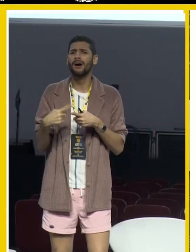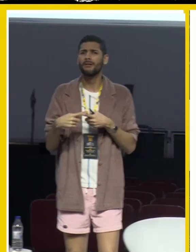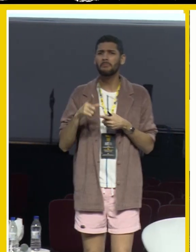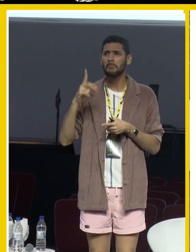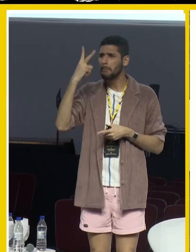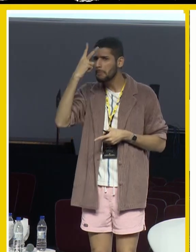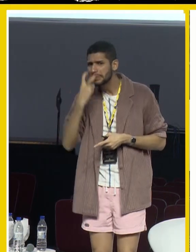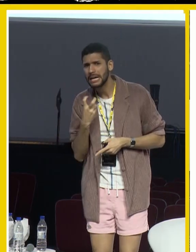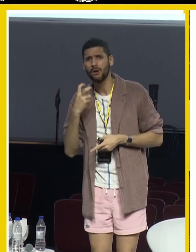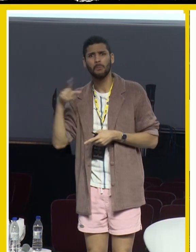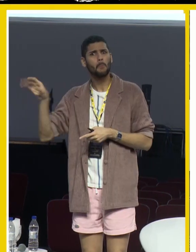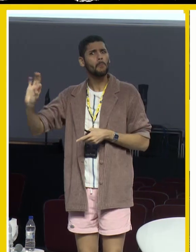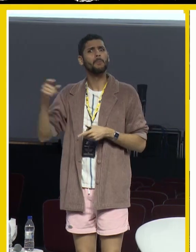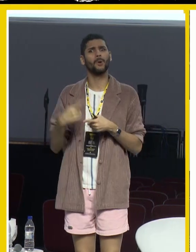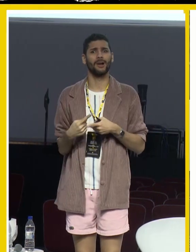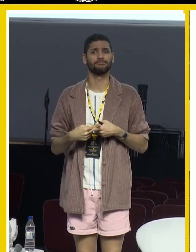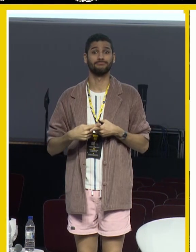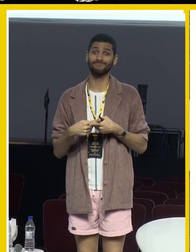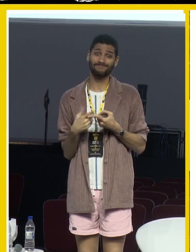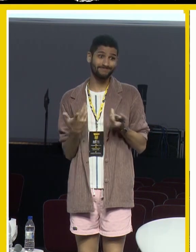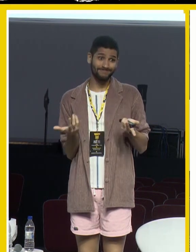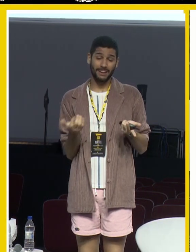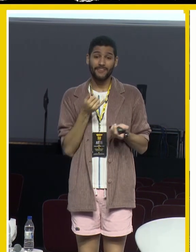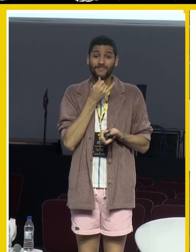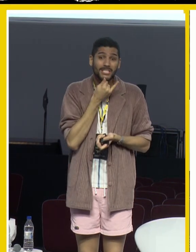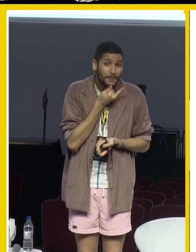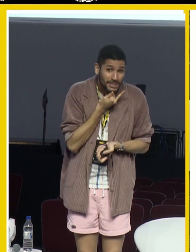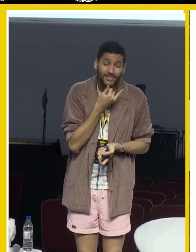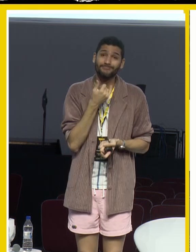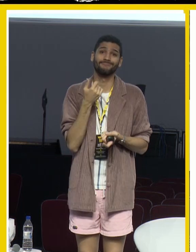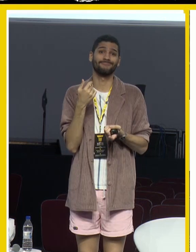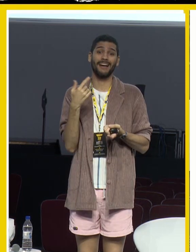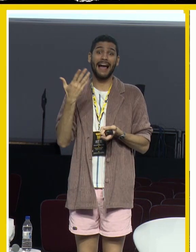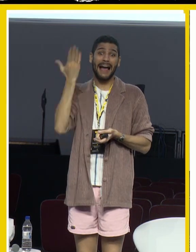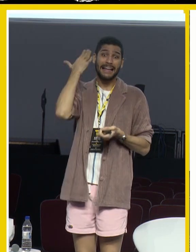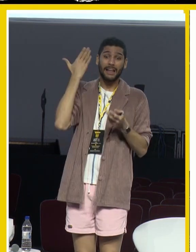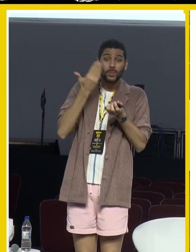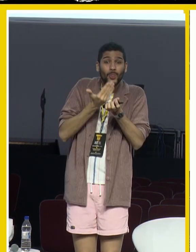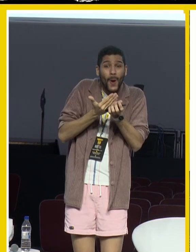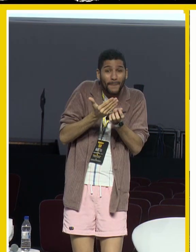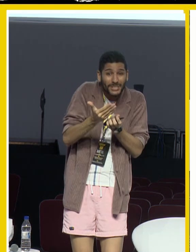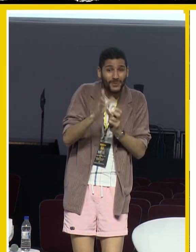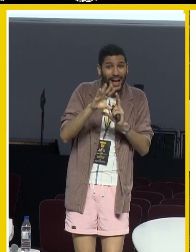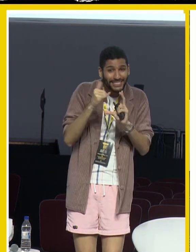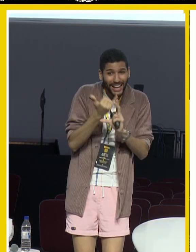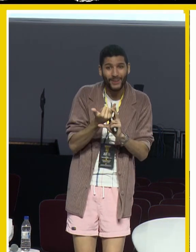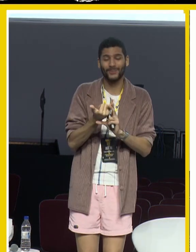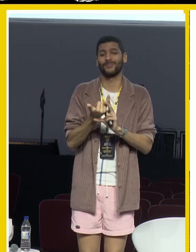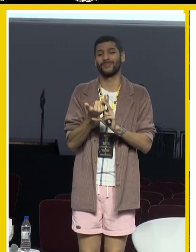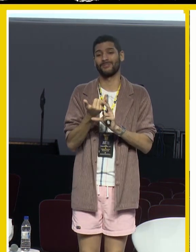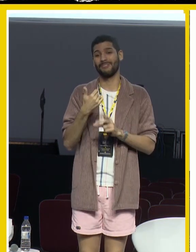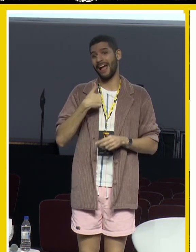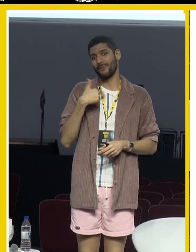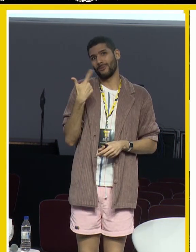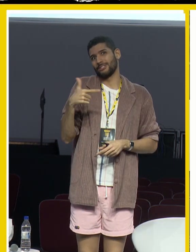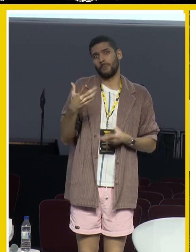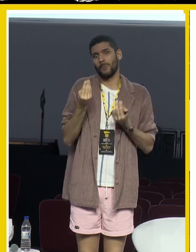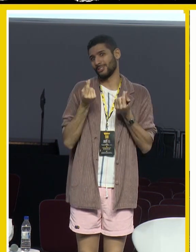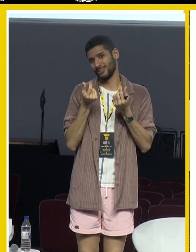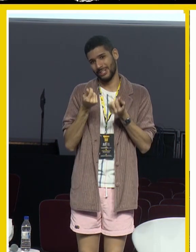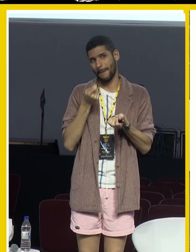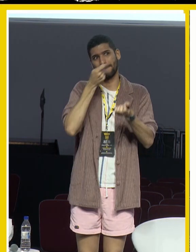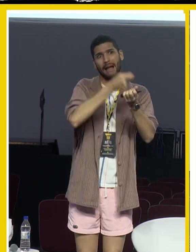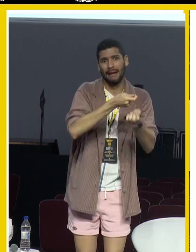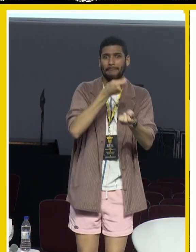ouvintes mas porque não faz não fiz nada voltado pra prossegue os deficientes visuais porque no começo